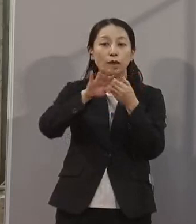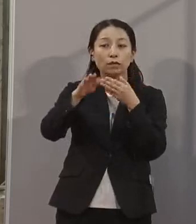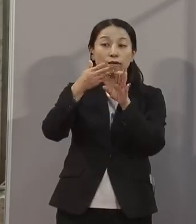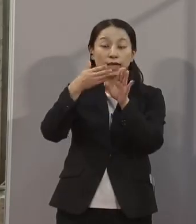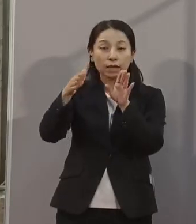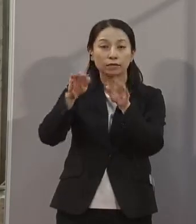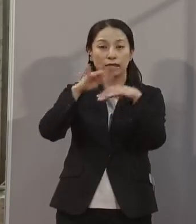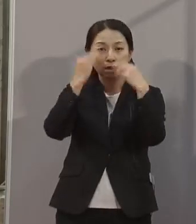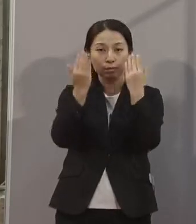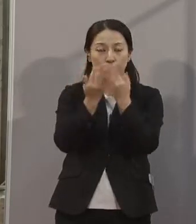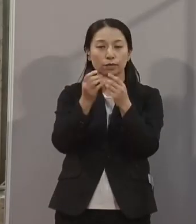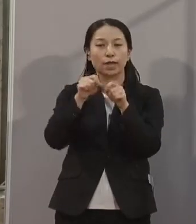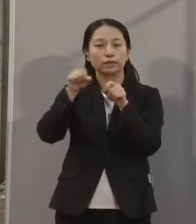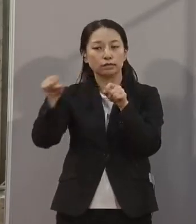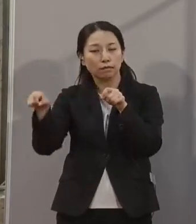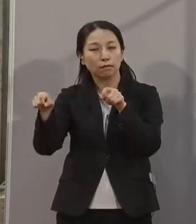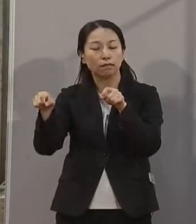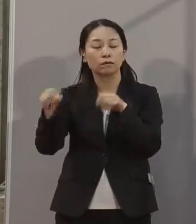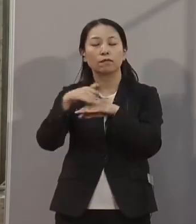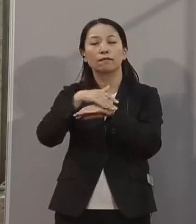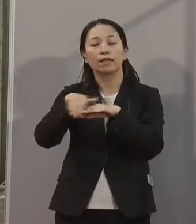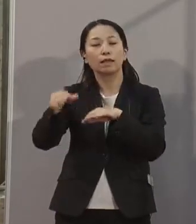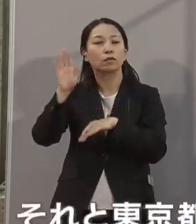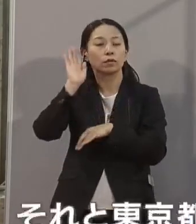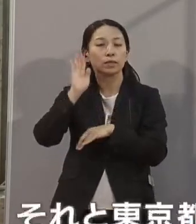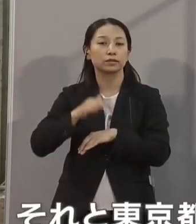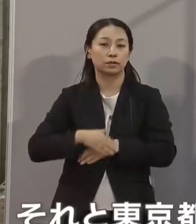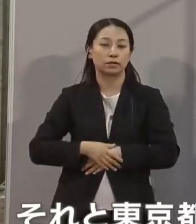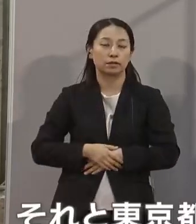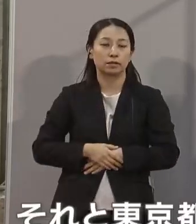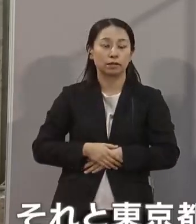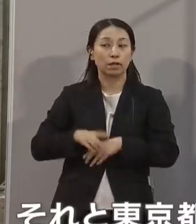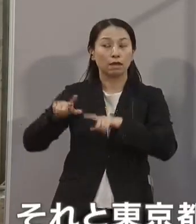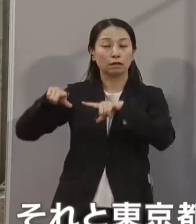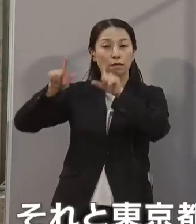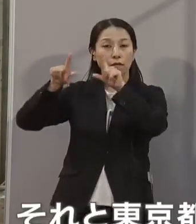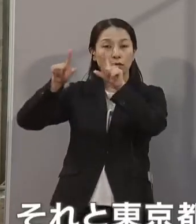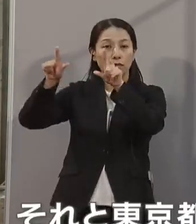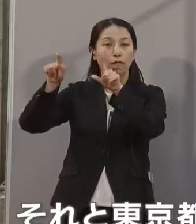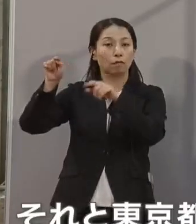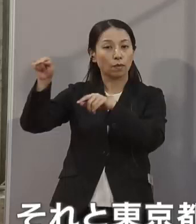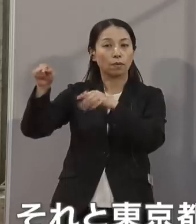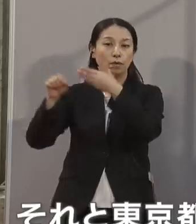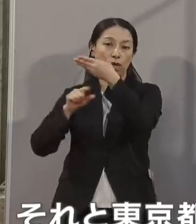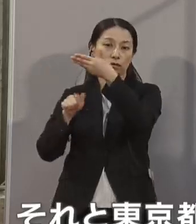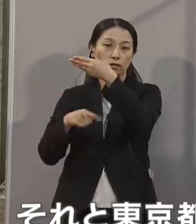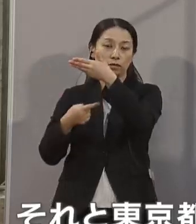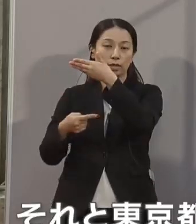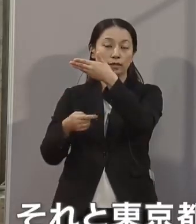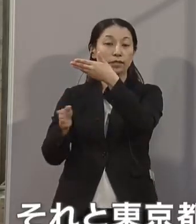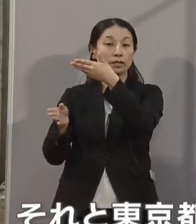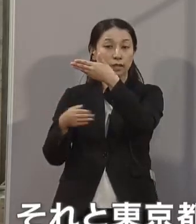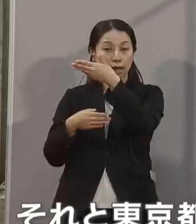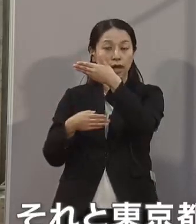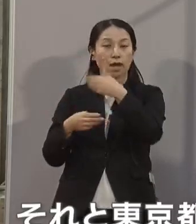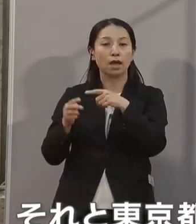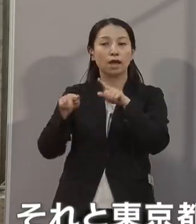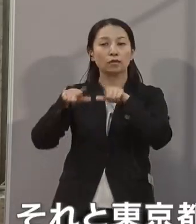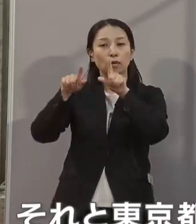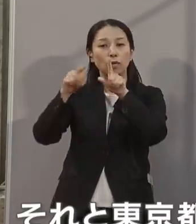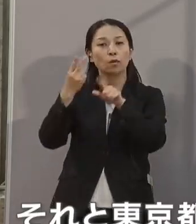長の予定と聞いておりますので、ですね、それと、まあ、東京都さんも9月1日から、都民割はや